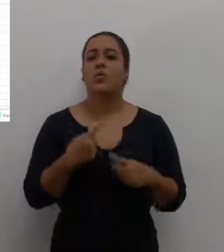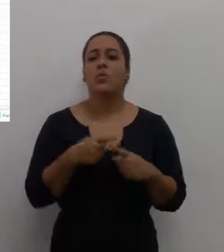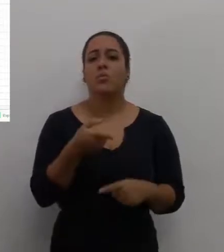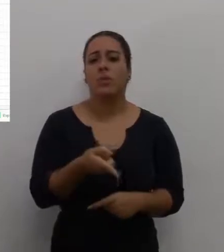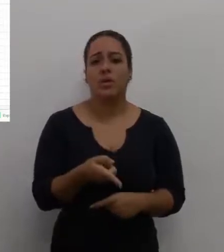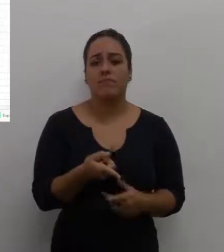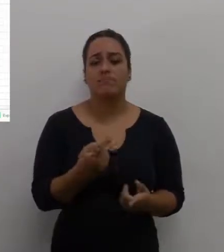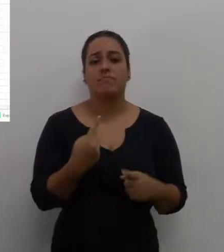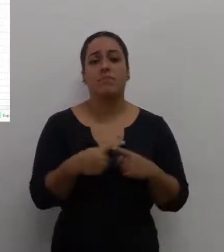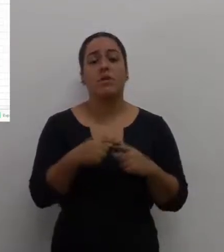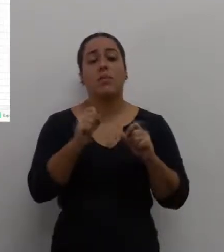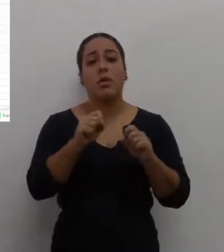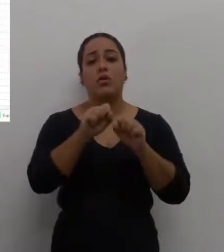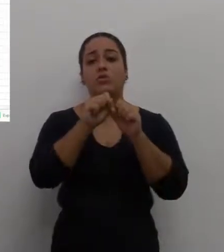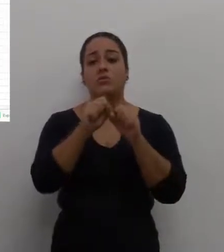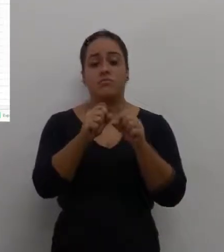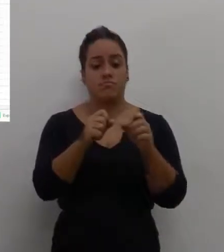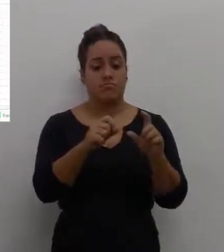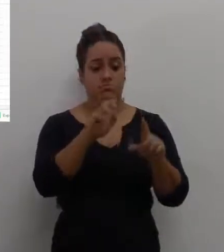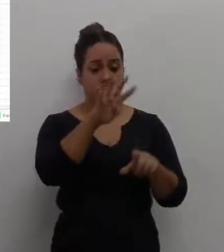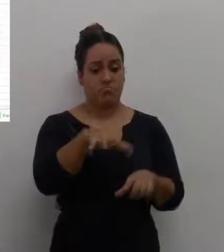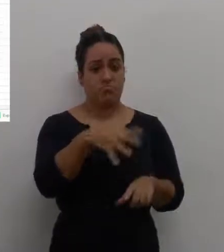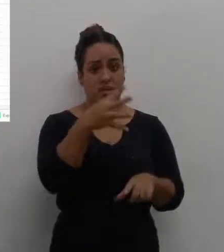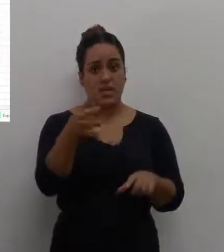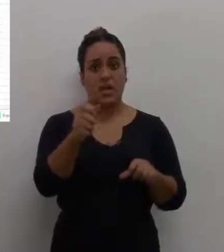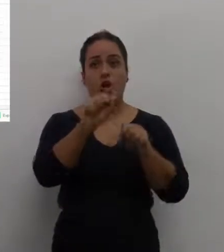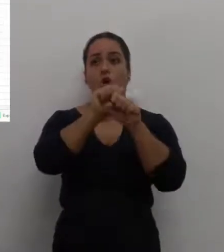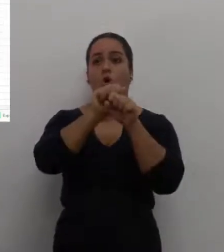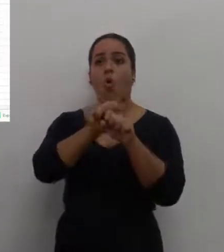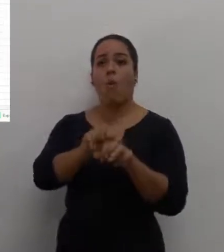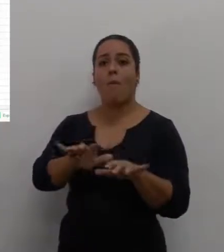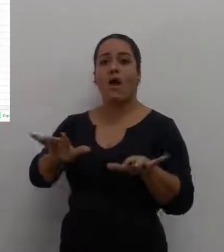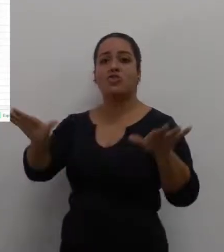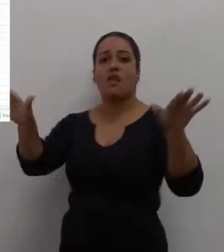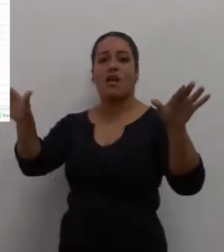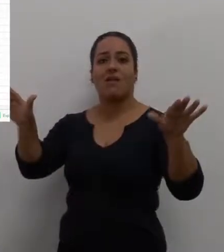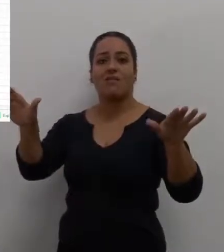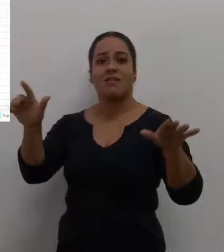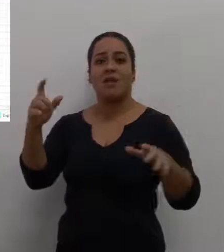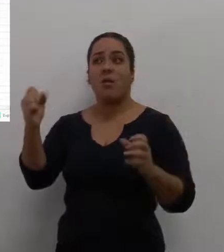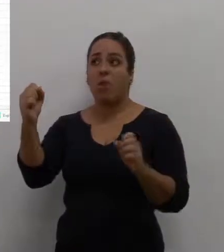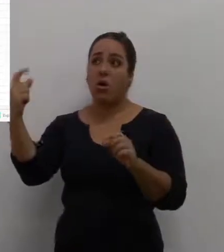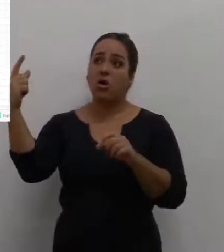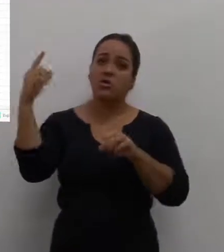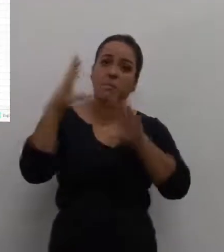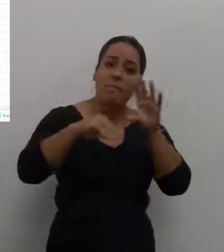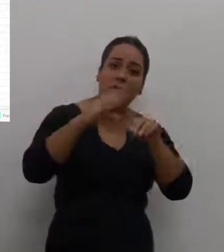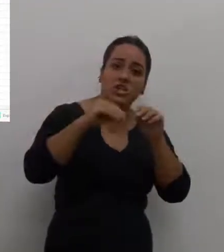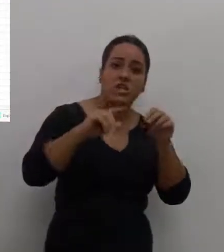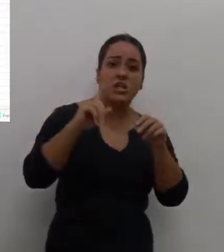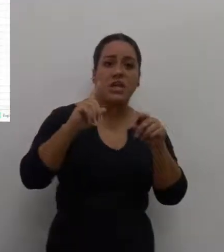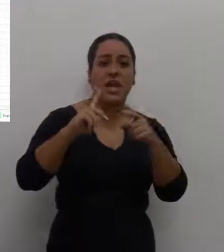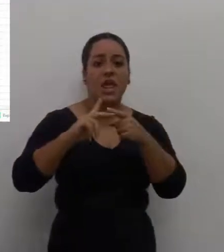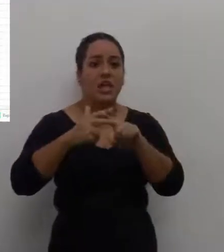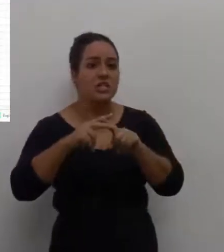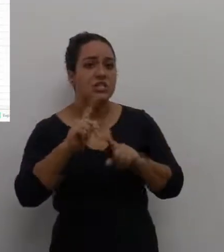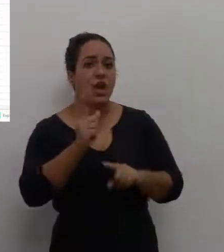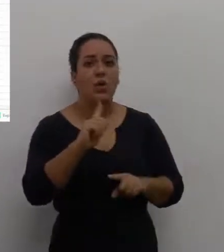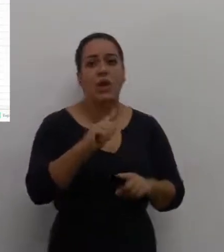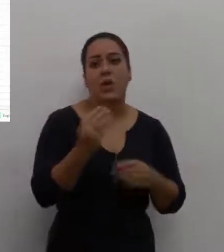Por que isso? Essa planilha pode ser compartilhada por um grupo de pessoas que tem ou não poder de edição. Terão ou não poder de edição,